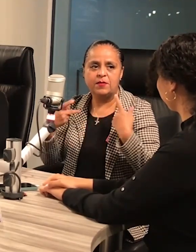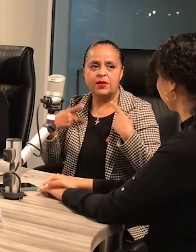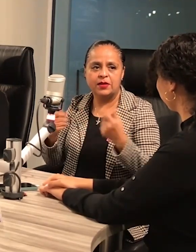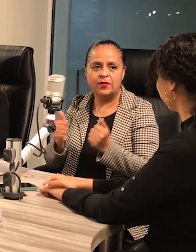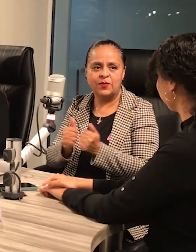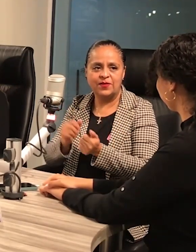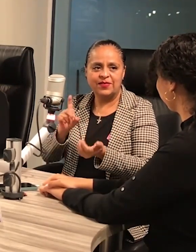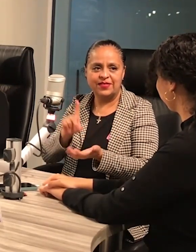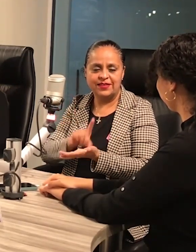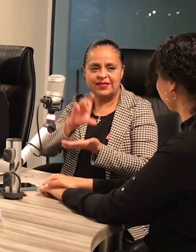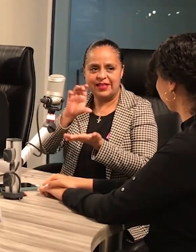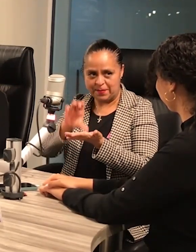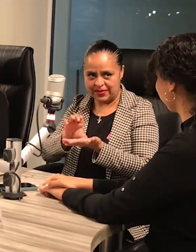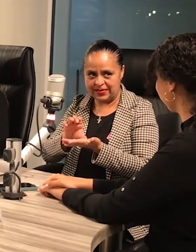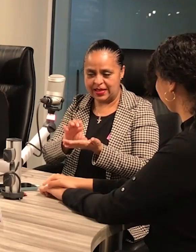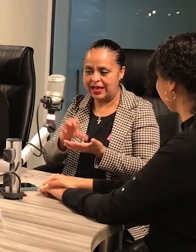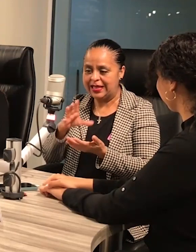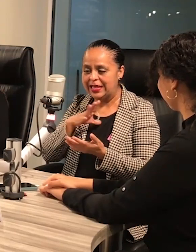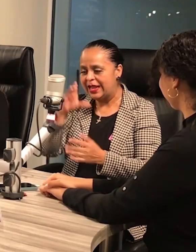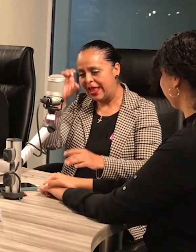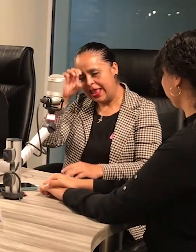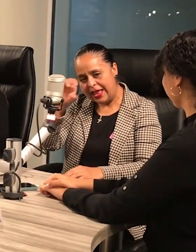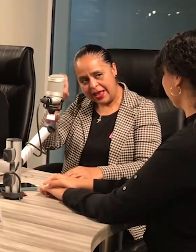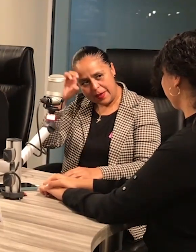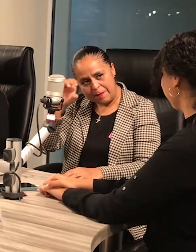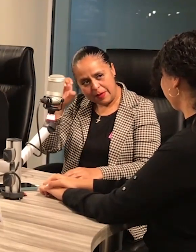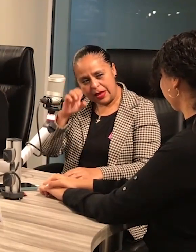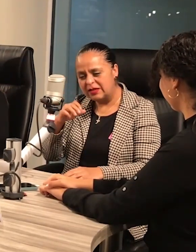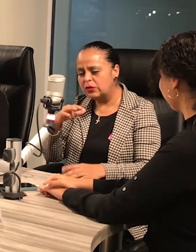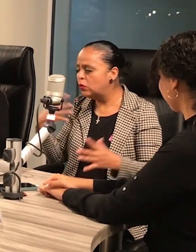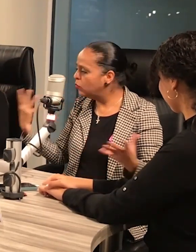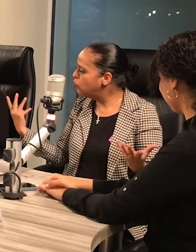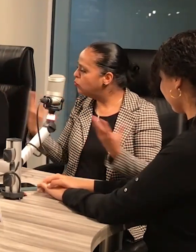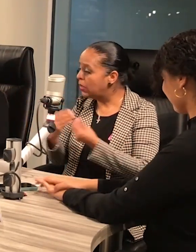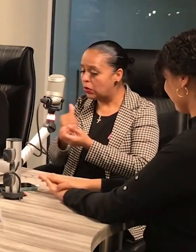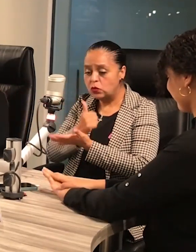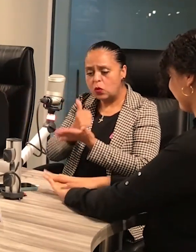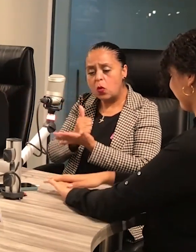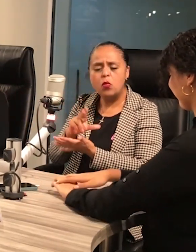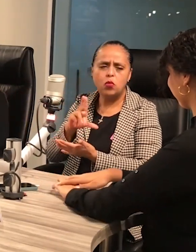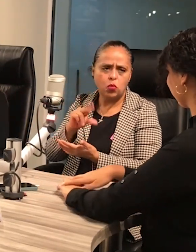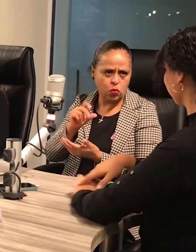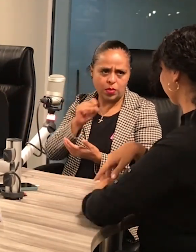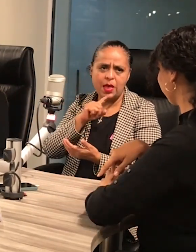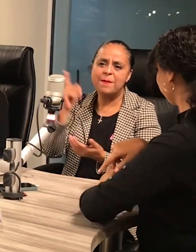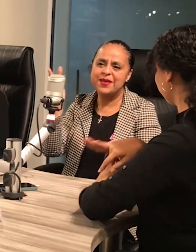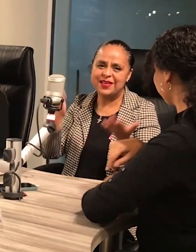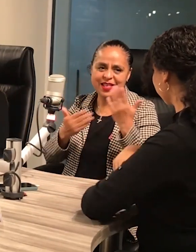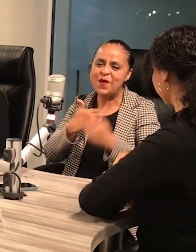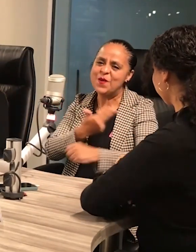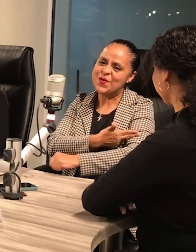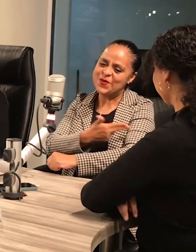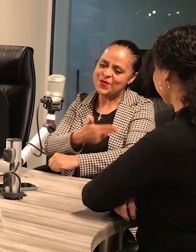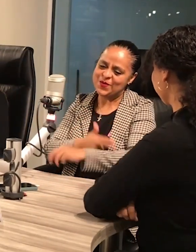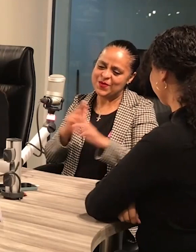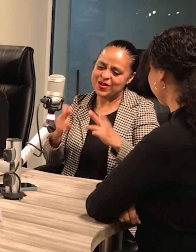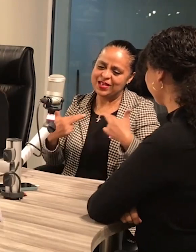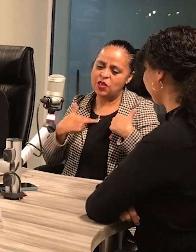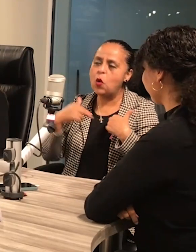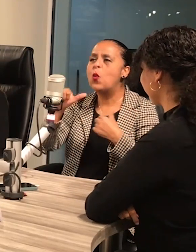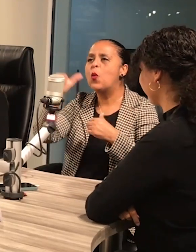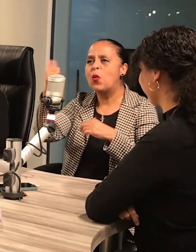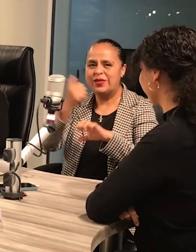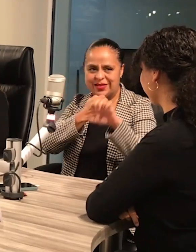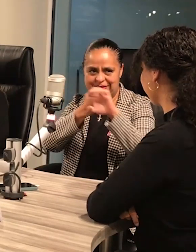que tienen experiencia en la materia y que nos acompañan no solo de la ciudad, sino que tuvimos el honor de recibirlos de